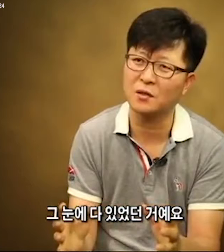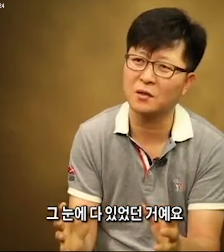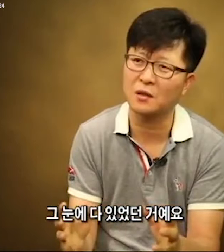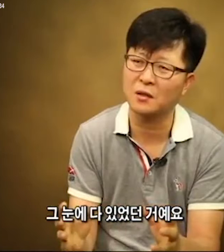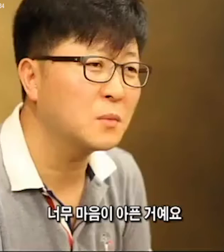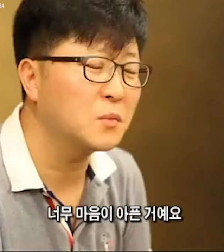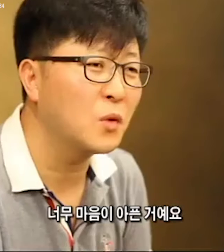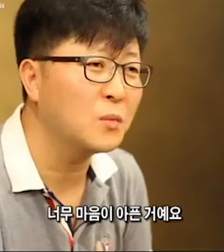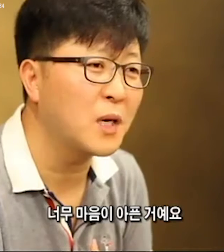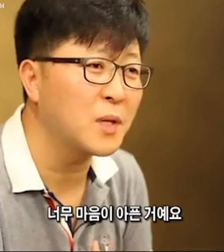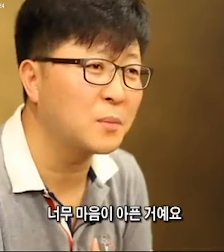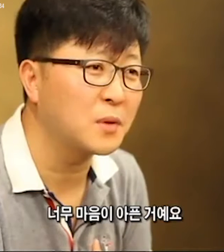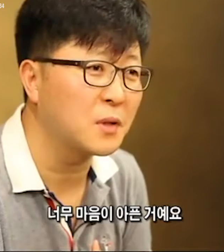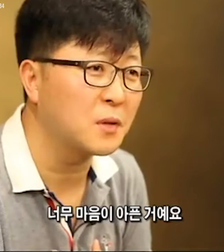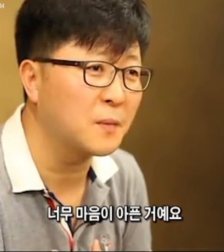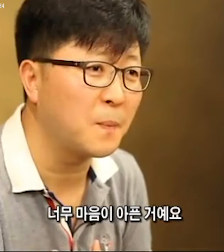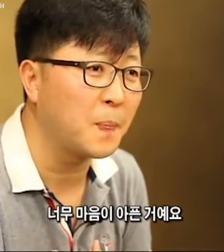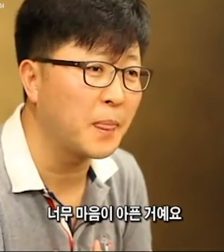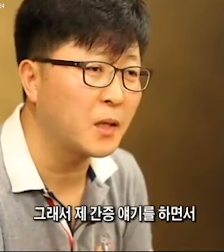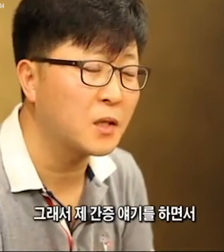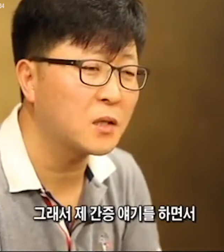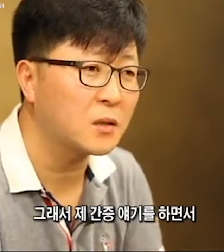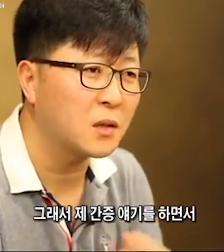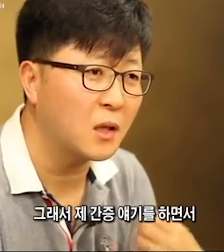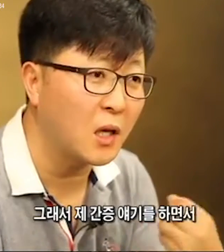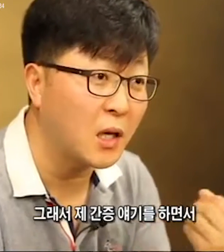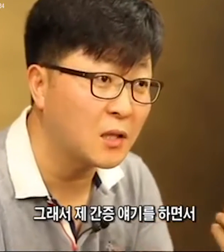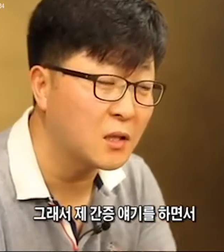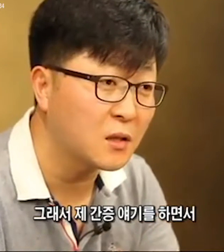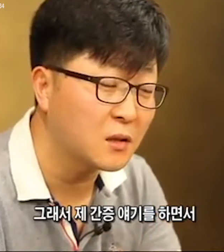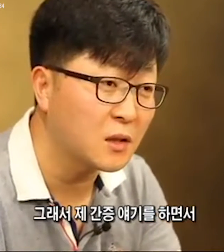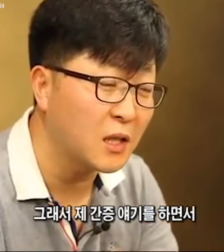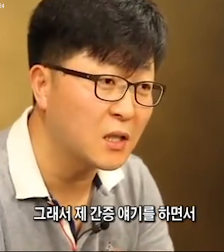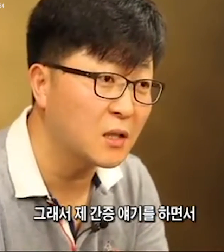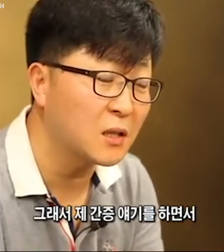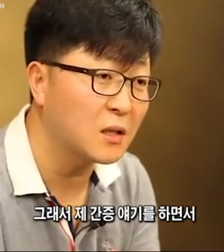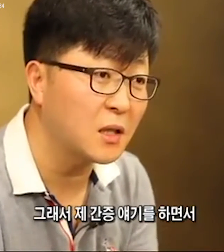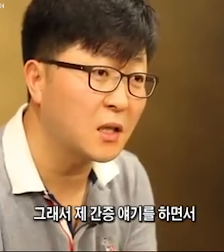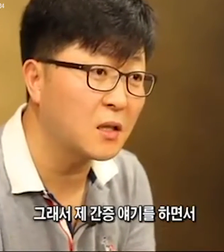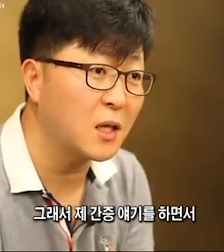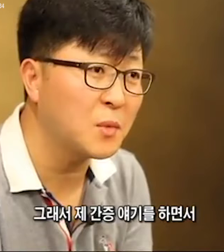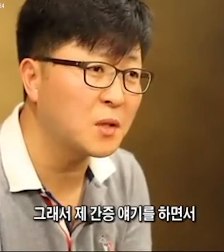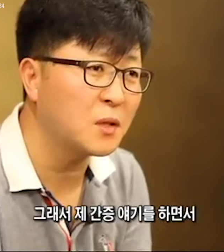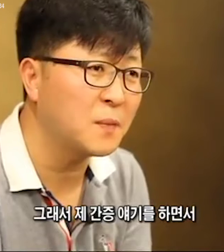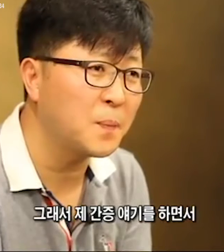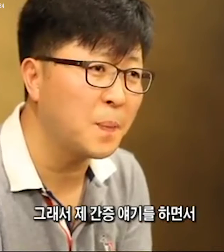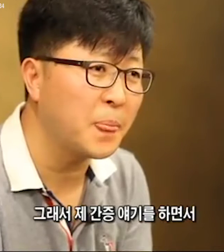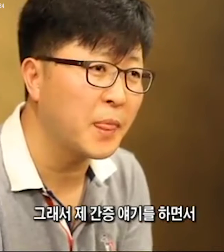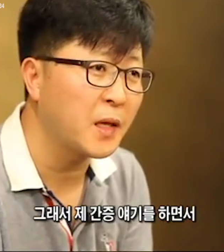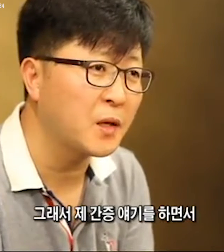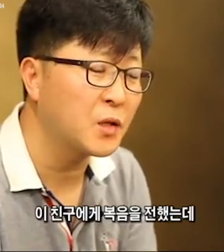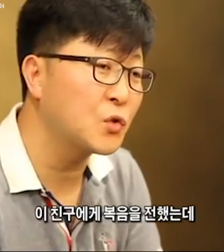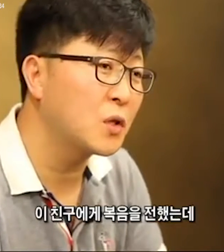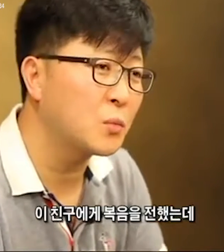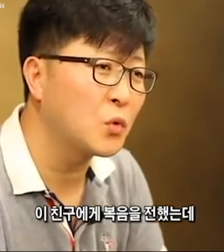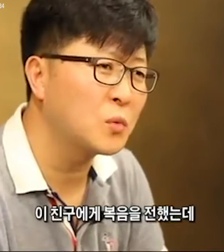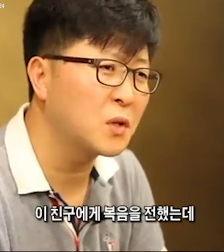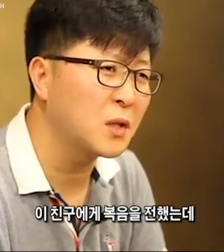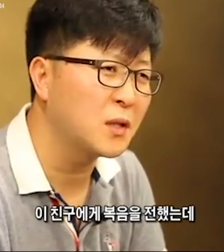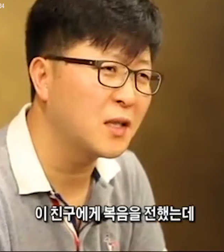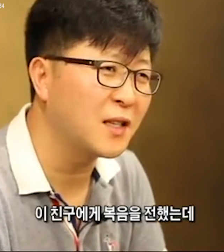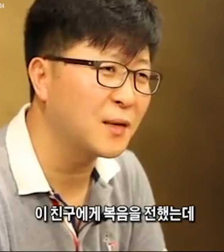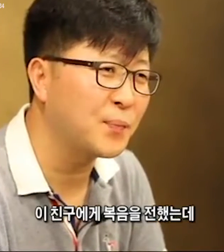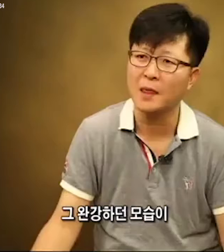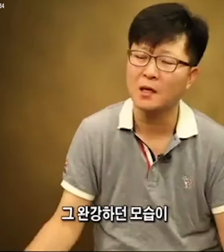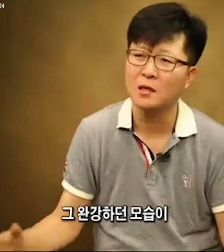눈에 다 있었던 거예요. 너무 마음이 아픈 거예요. 그래서 내 간증을 같이 얘기를 하면서 직구한테